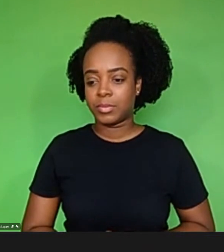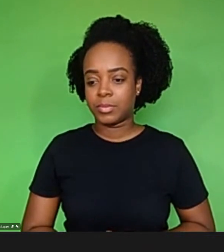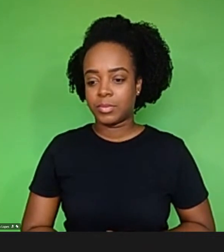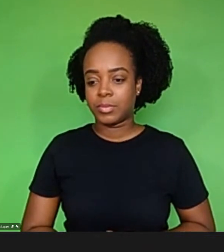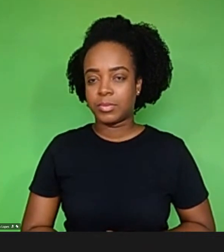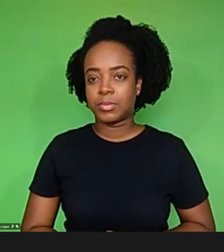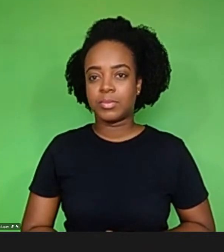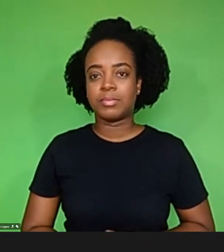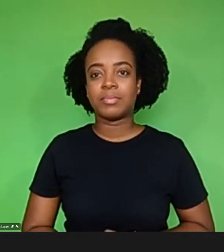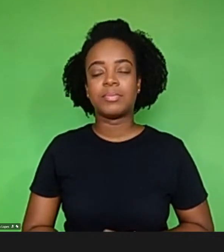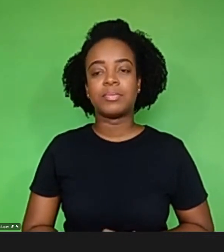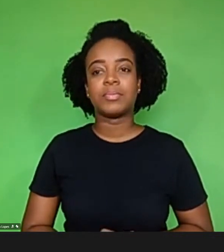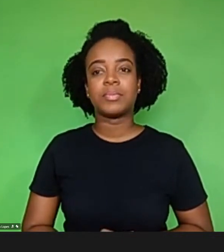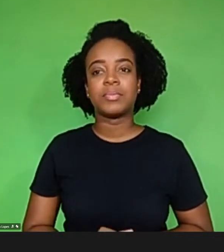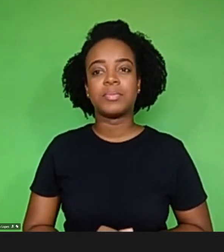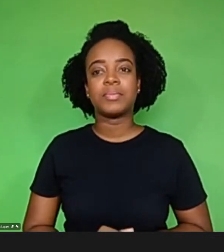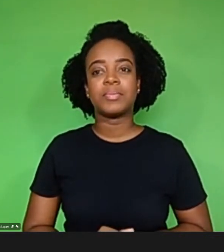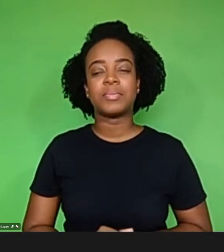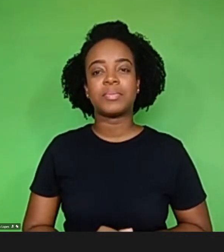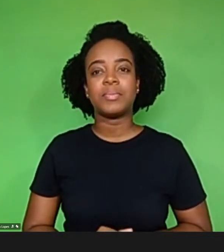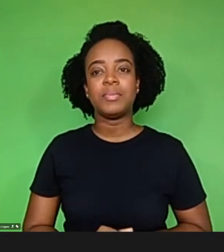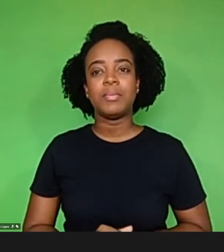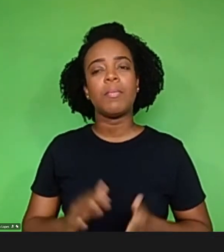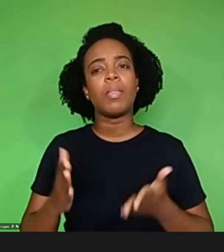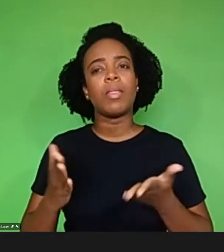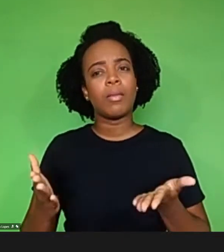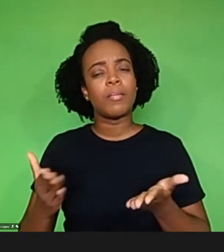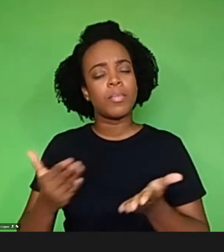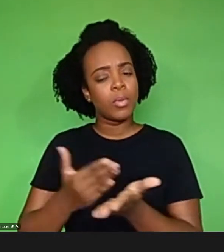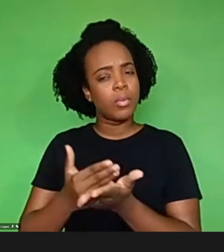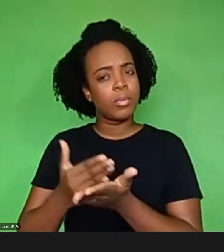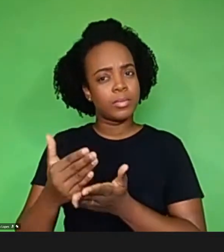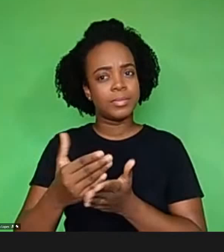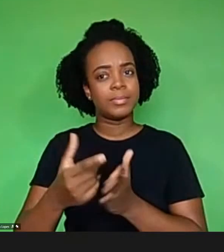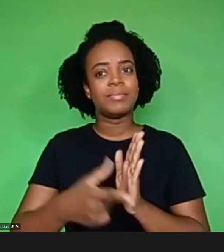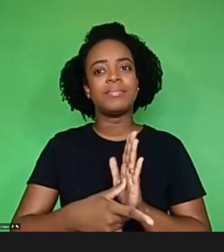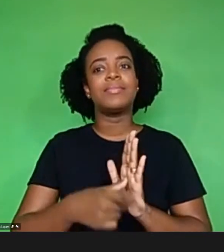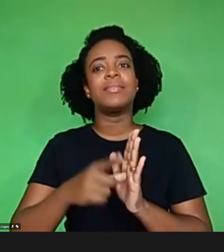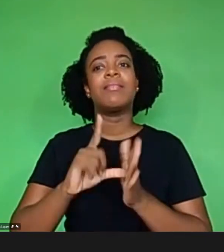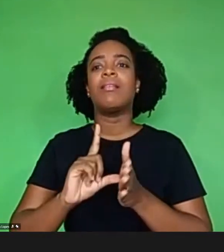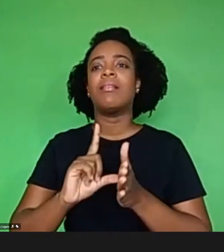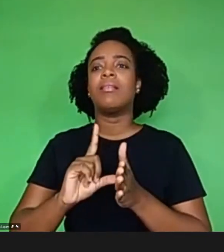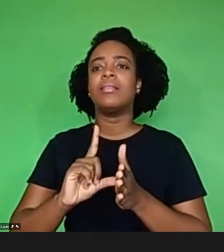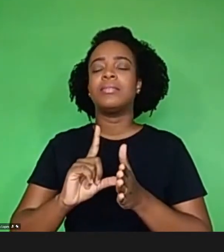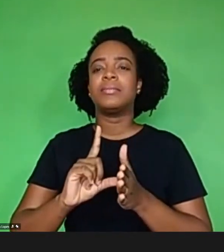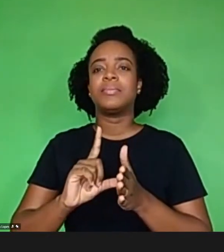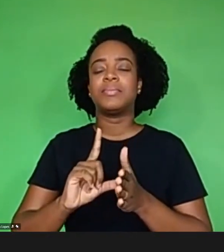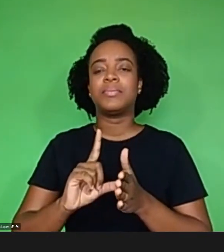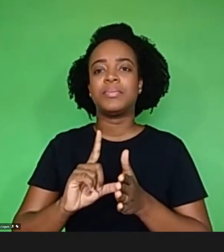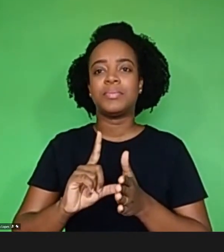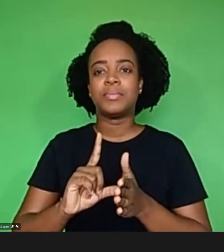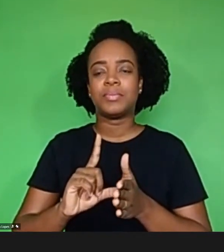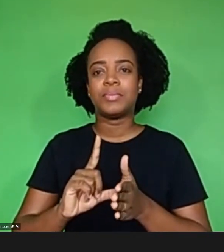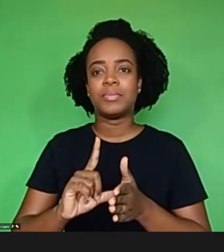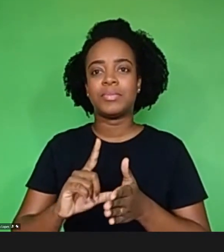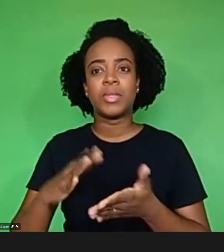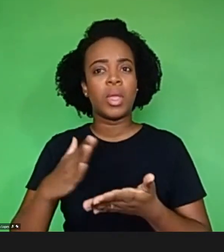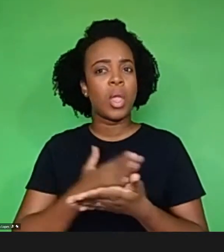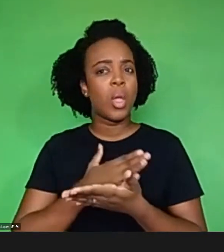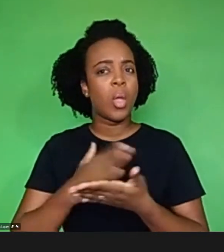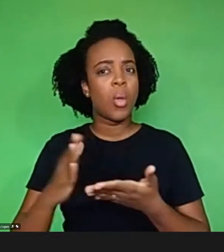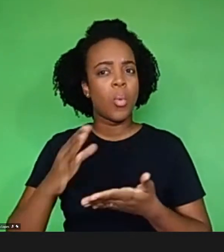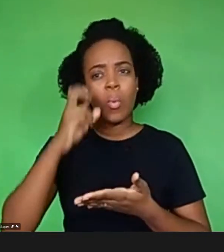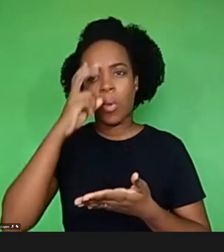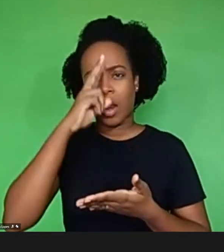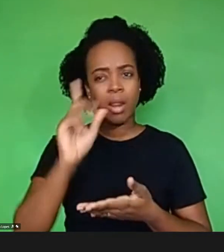Gente, antes da gente começar, né, para quem não está lembrado, vamos relembrar, essa